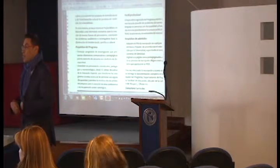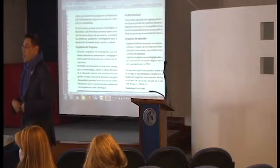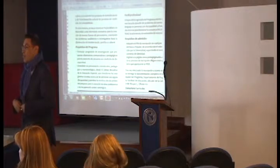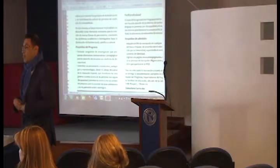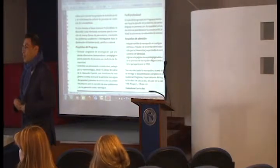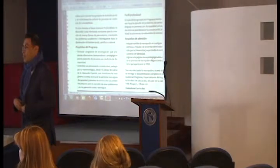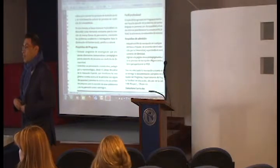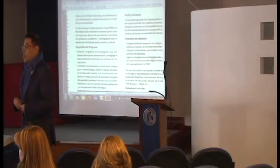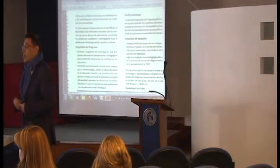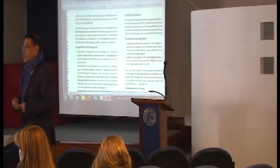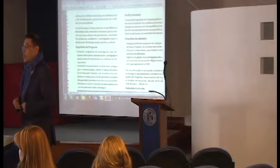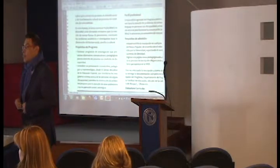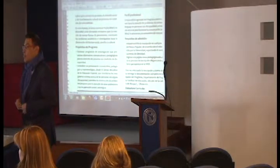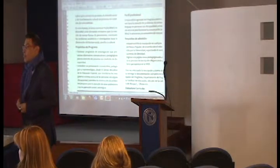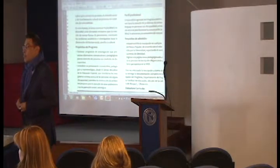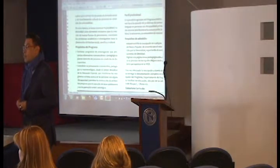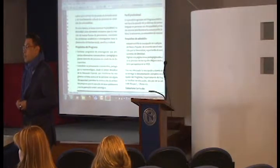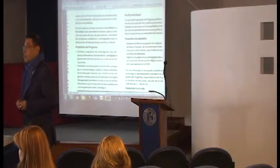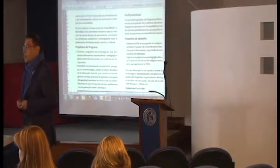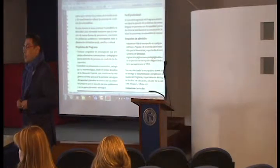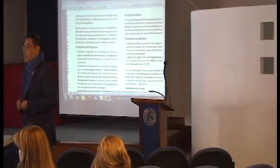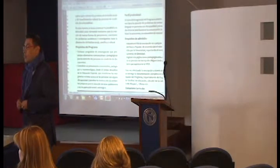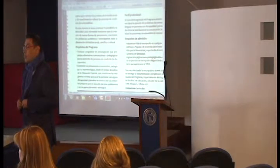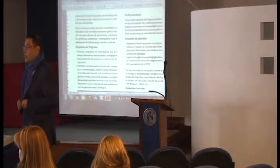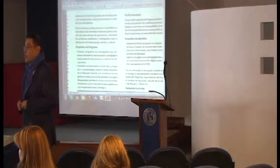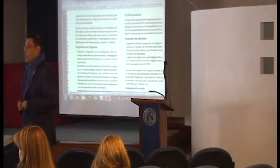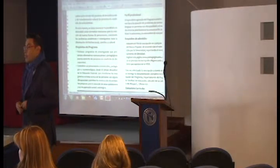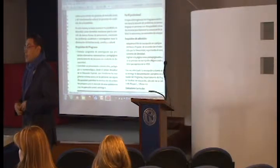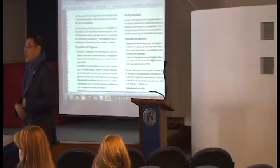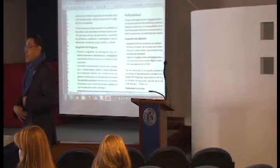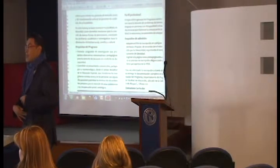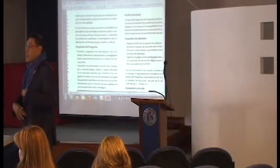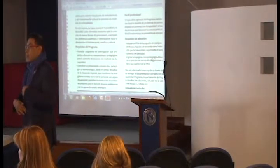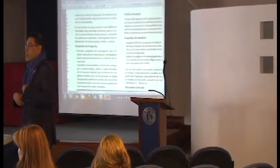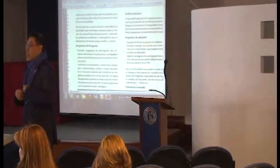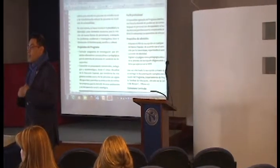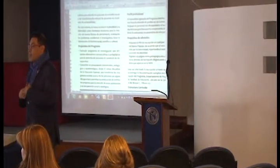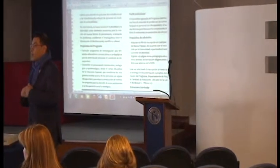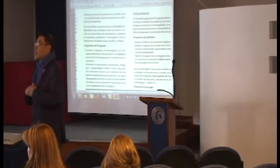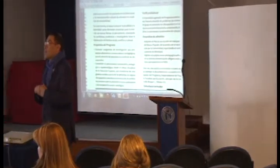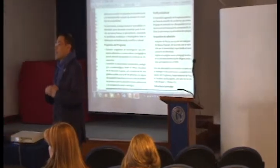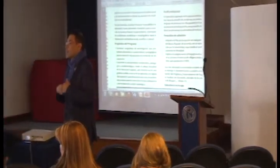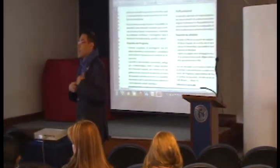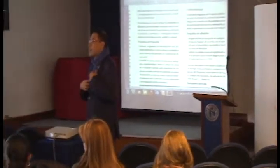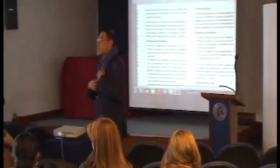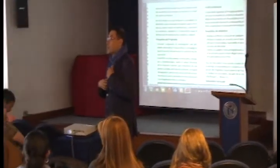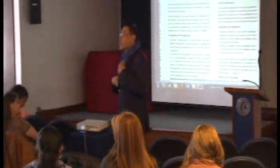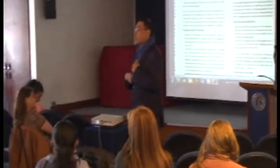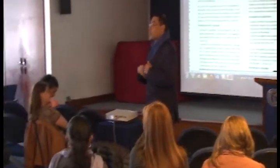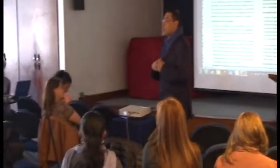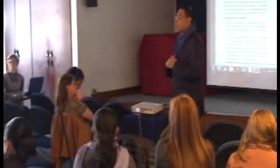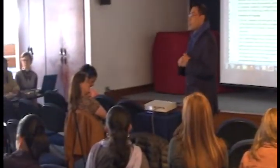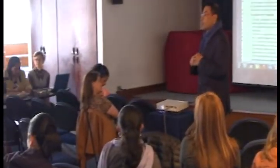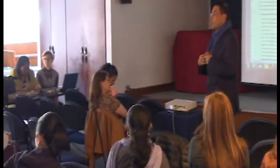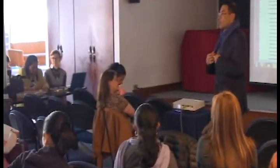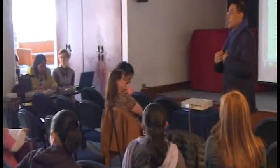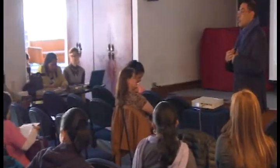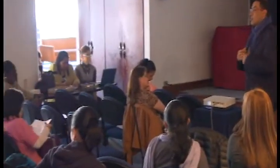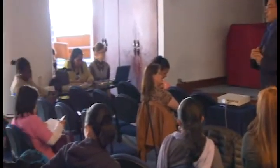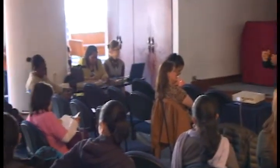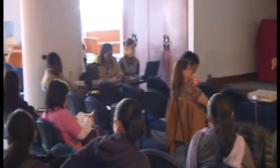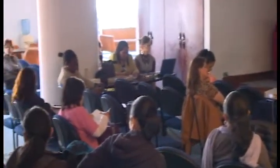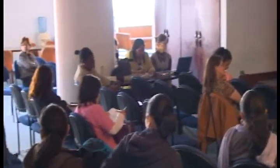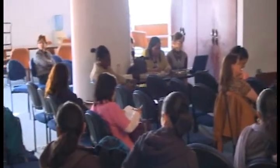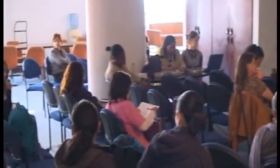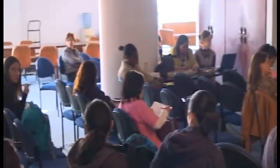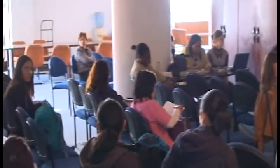siento, ya con mi experiencia, todo licenciado debiera tener que conocer comunicación administrativa de alternativa. Si